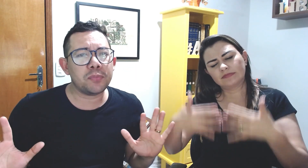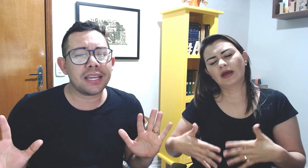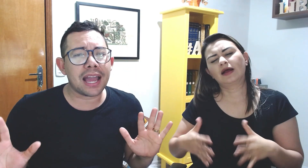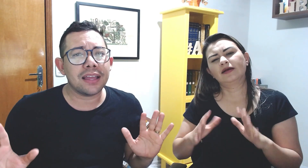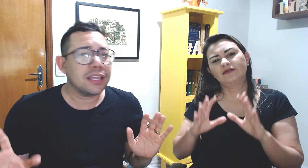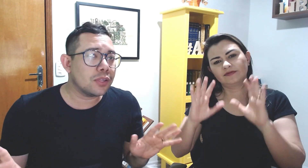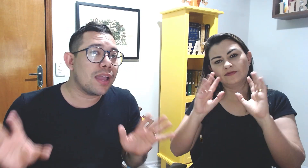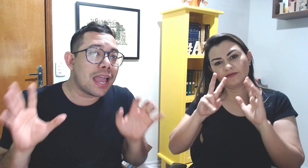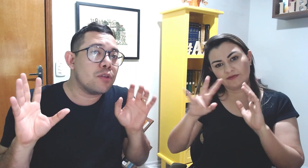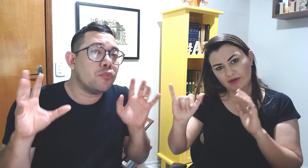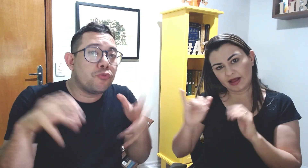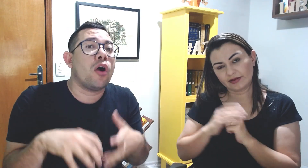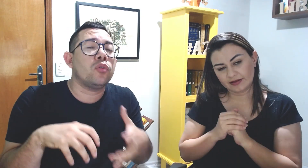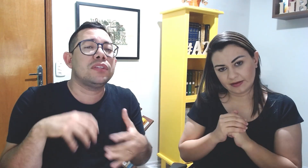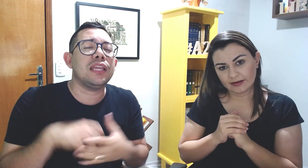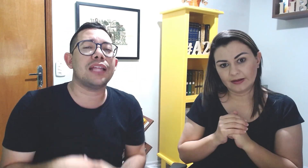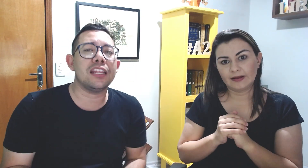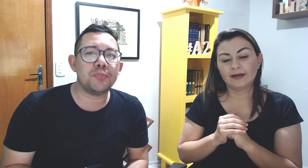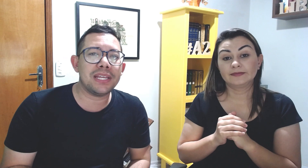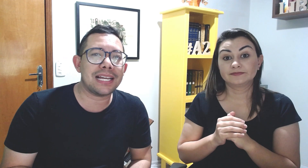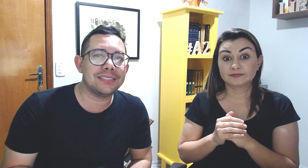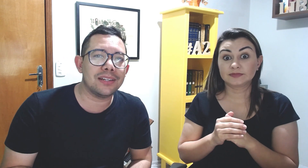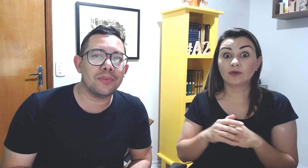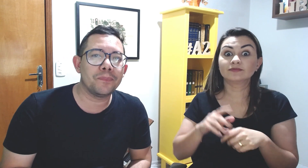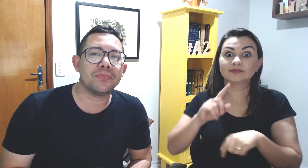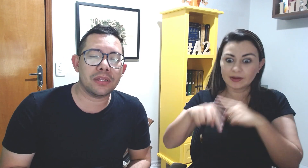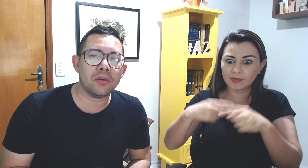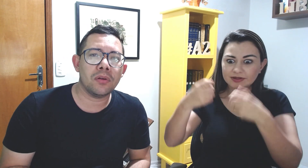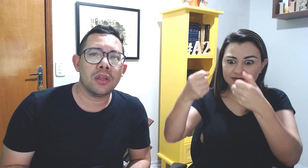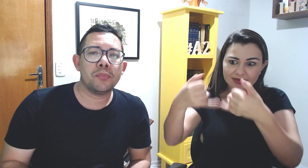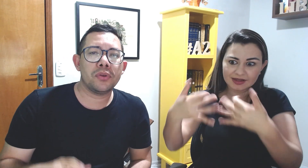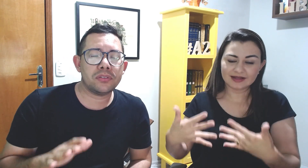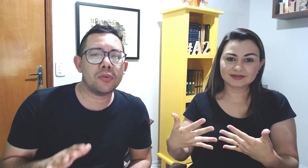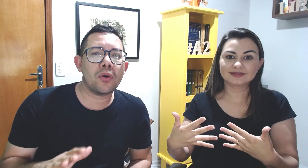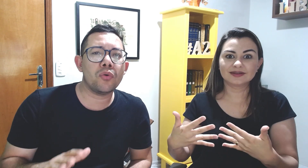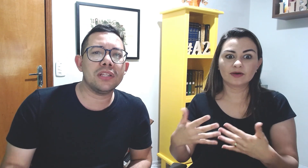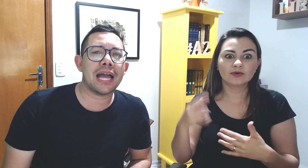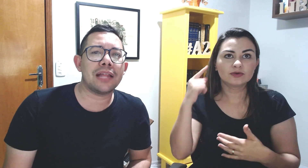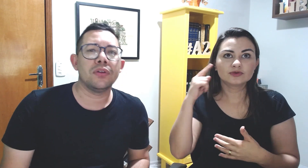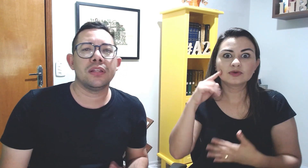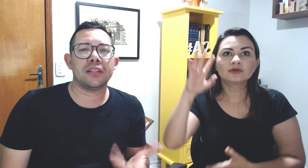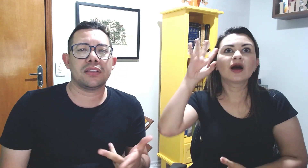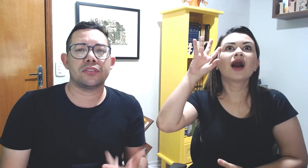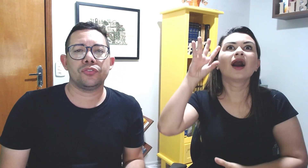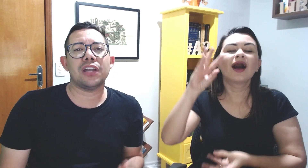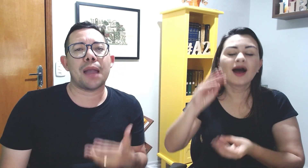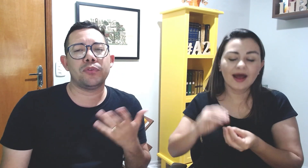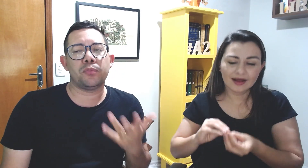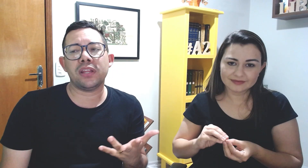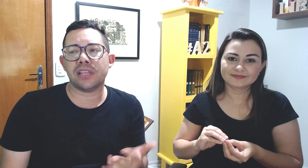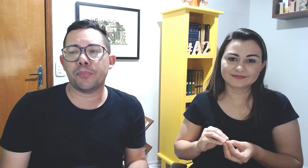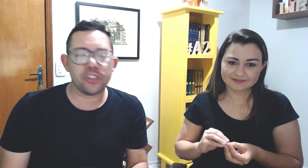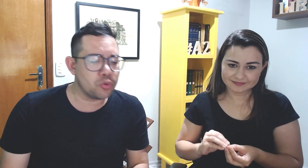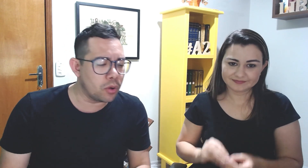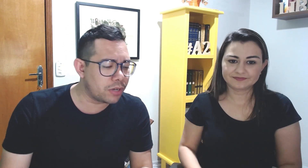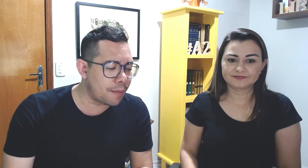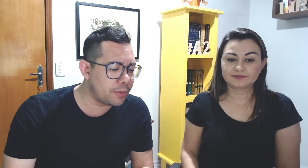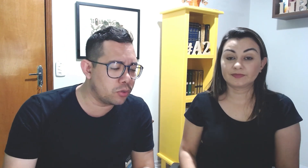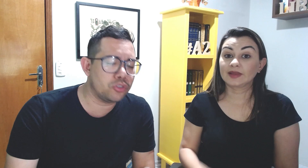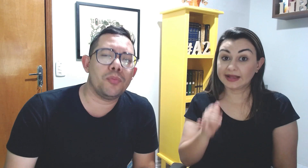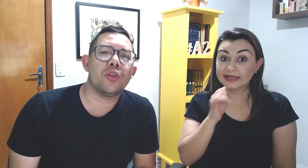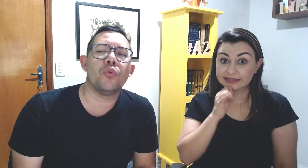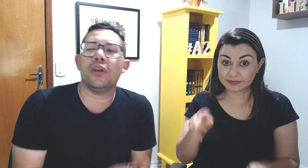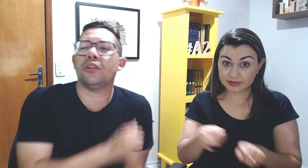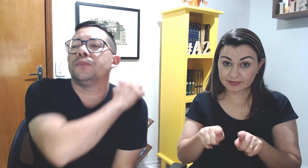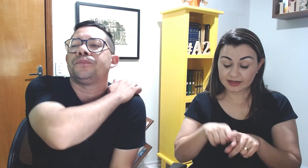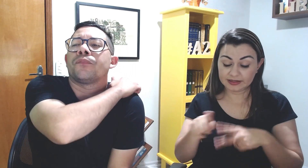vai explicar. Então aí o foco tem que estar na explicação, entendeu? Por isso tomar um cuidado nessa questão de rápido. Por exemplo, em João, no capítulo